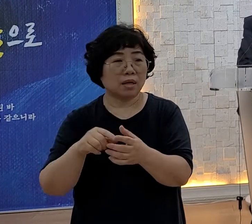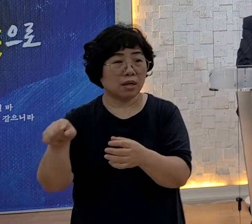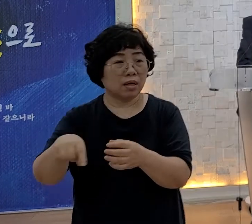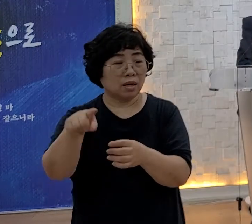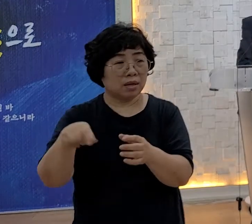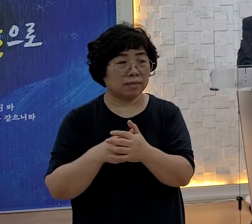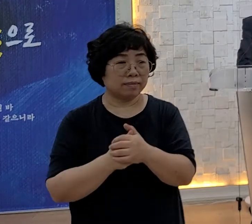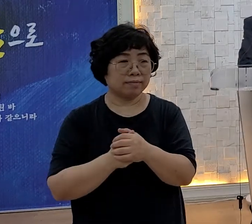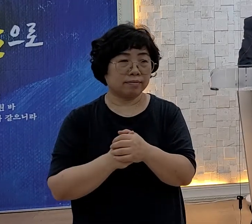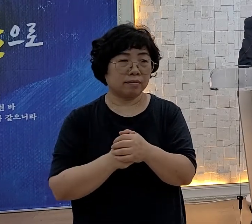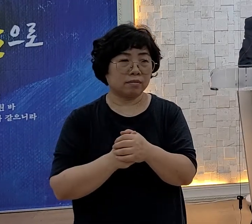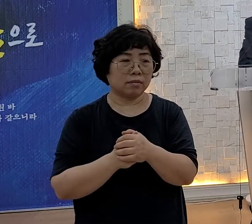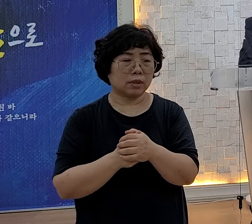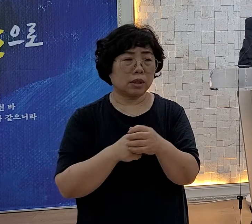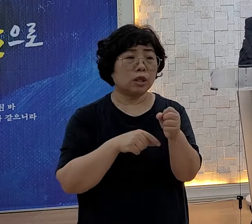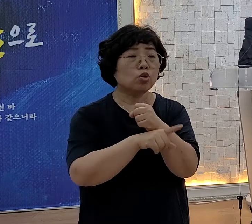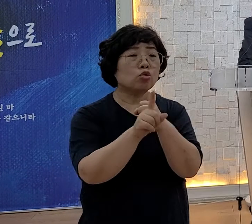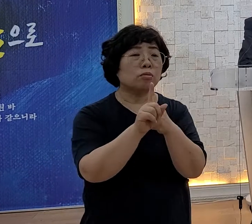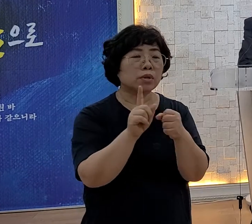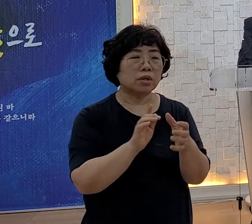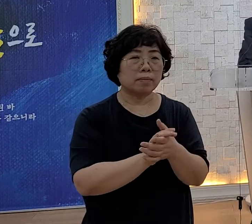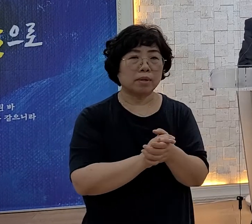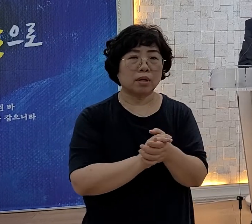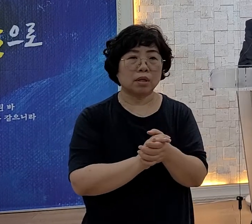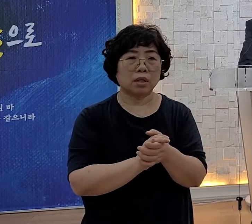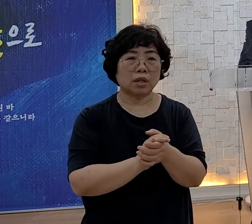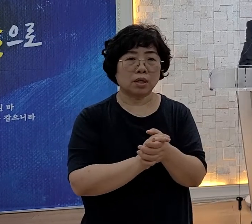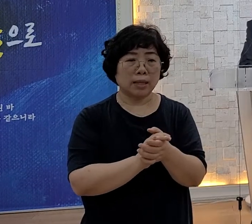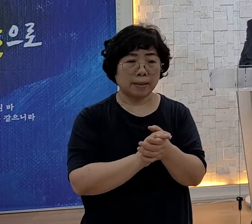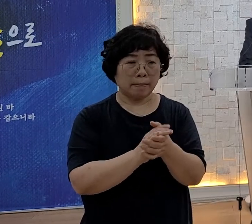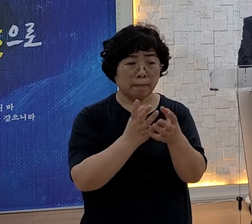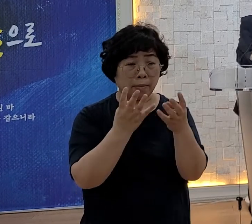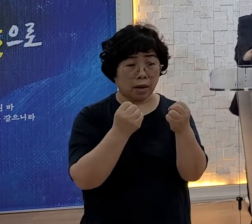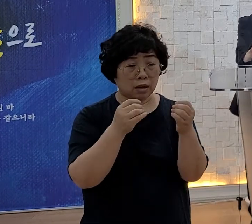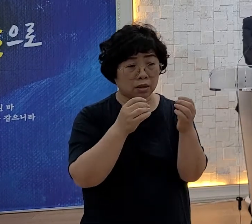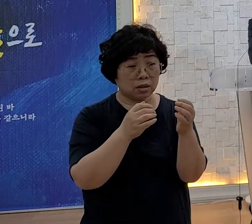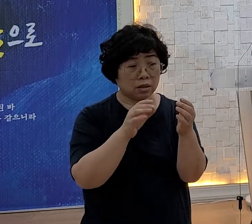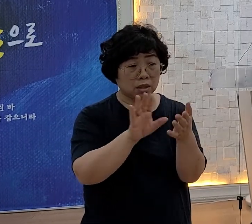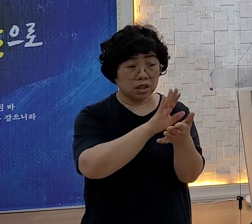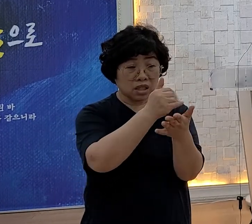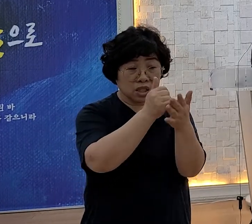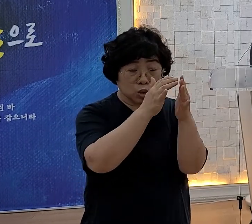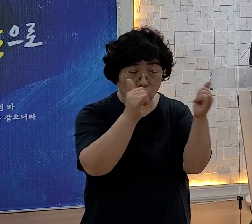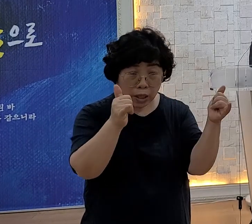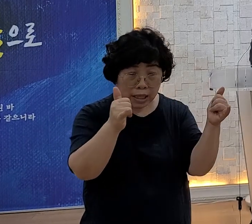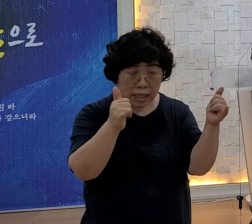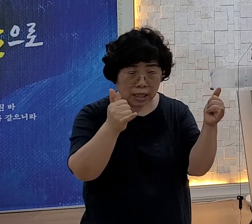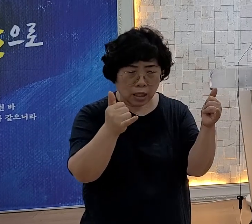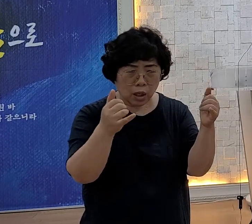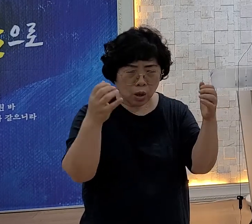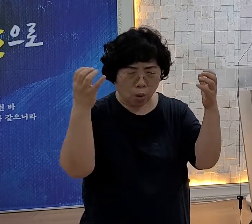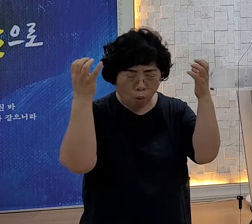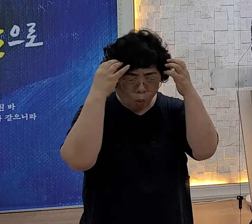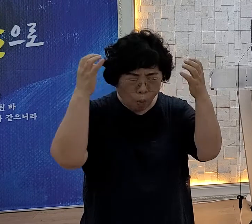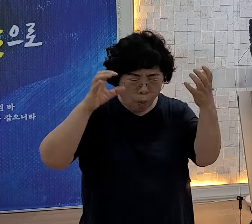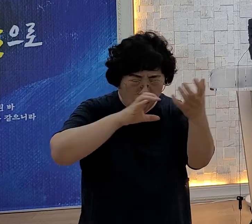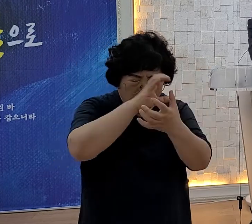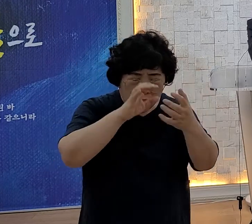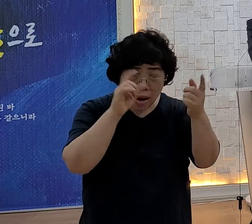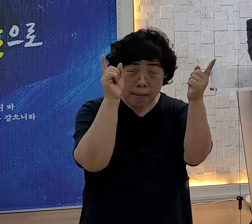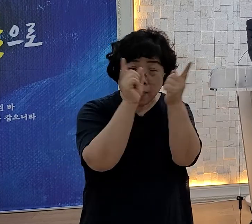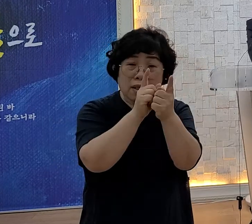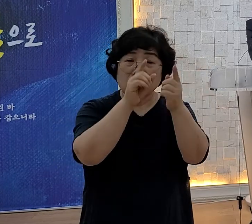많은 그리스도인들이 환란을 당할 때, 여러분, 그래서 이게 아까 제가 오해라고 한 건데, 예수 믿어도